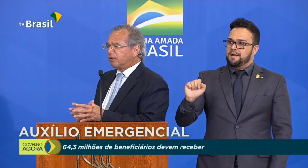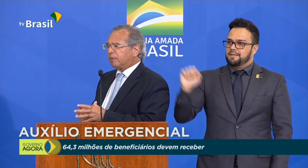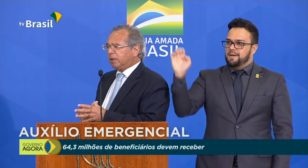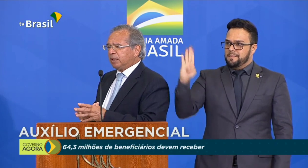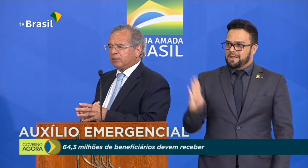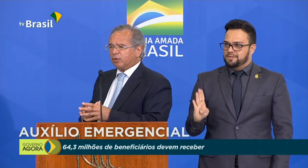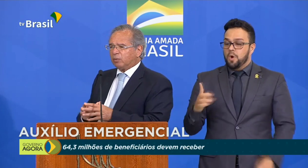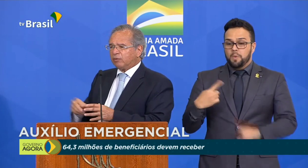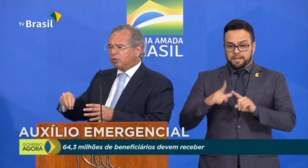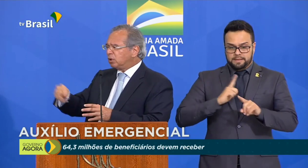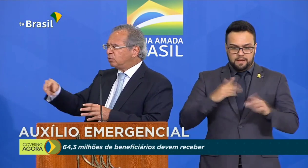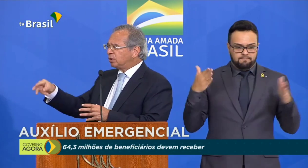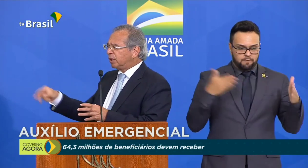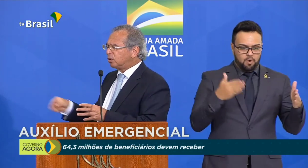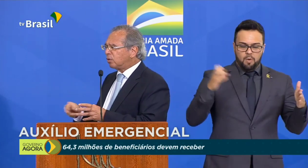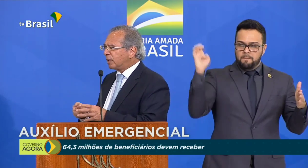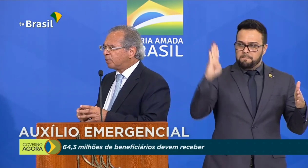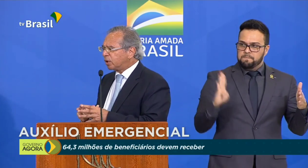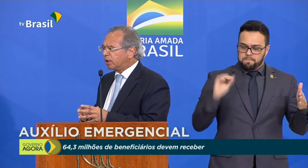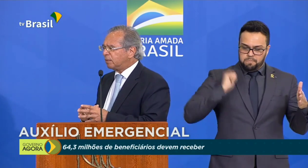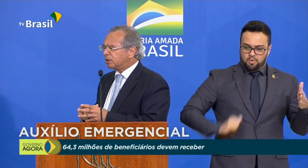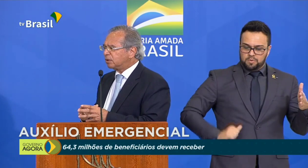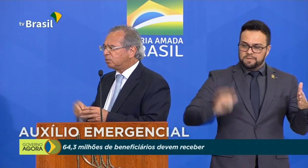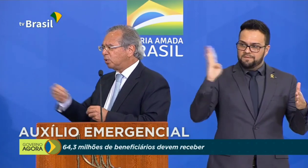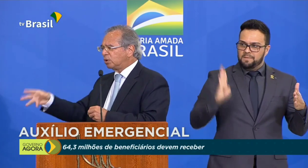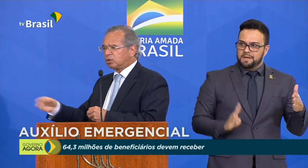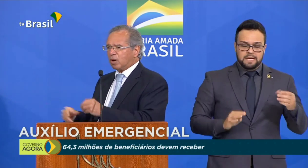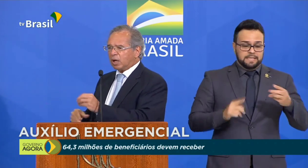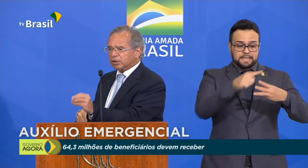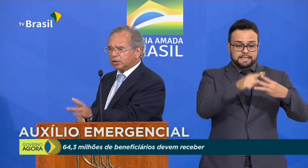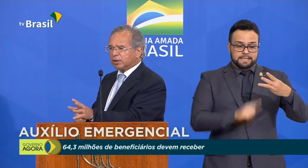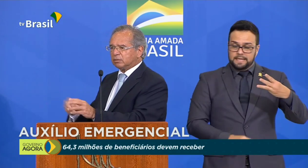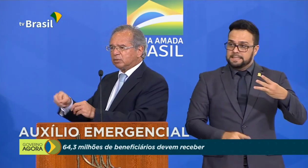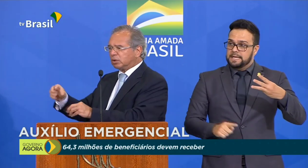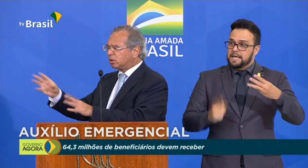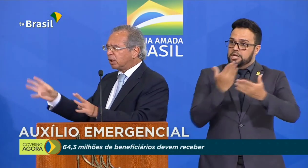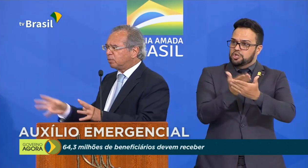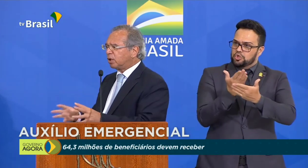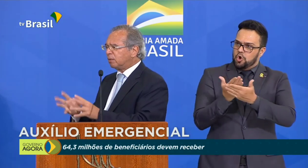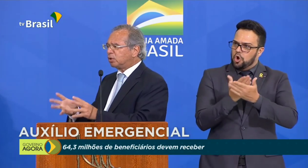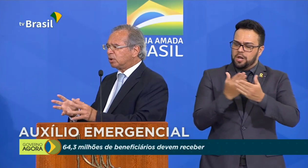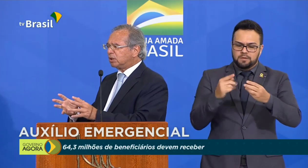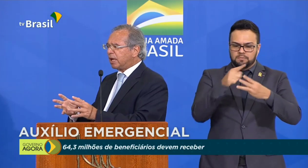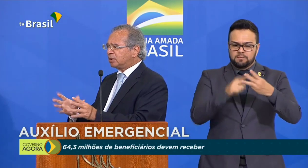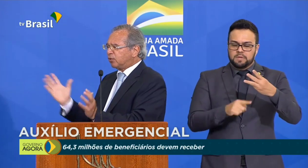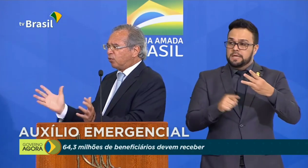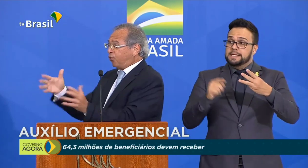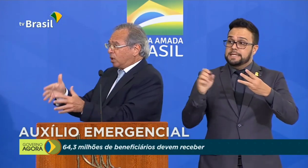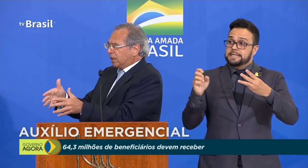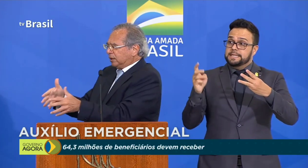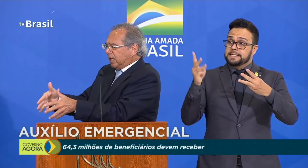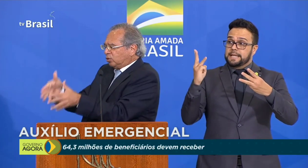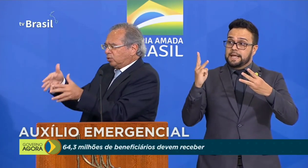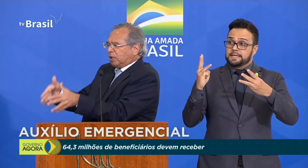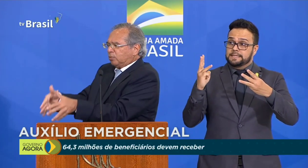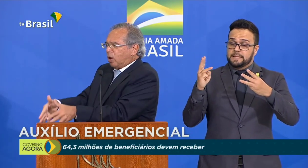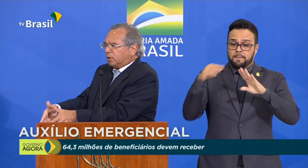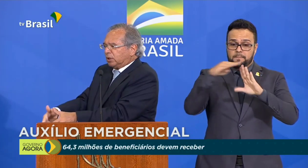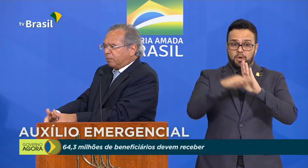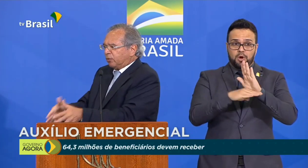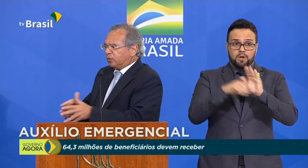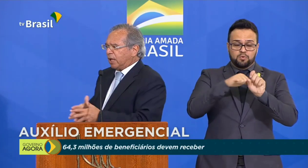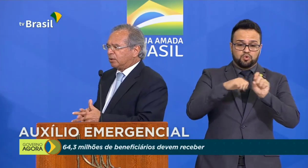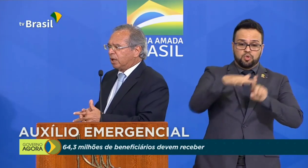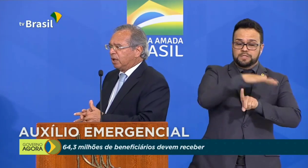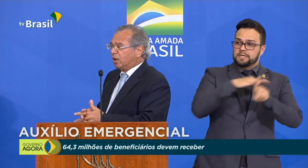O Bolsa Família foi uma fusão de 3 ou 4 programas. Tinha o Bolsa Escola, tinha 2 ou 3 programas sociais que foram focalizados nos mais